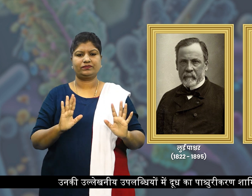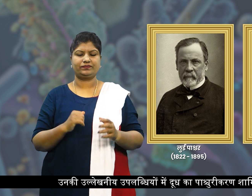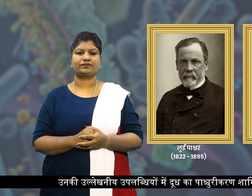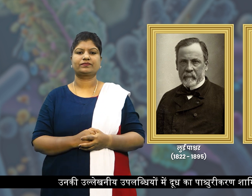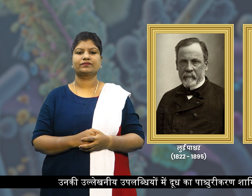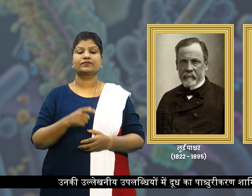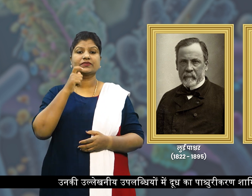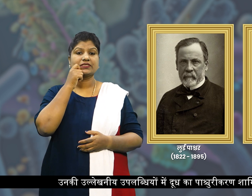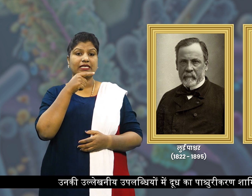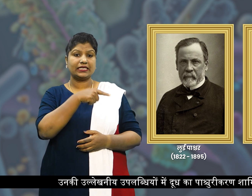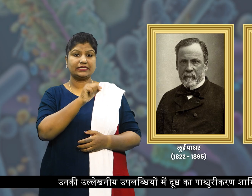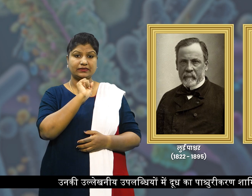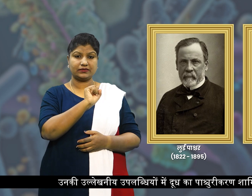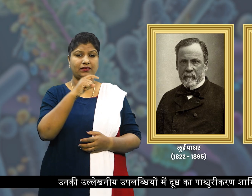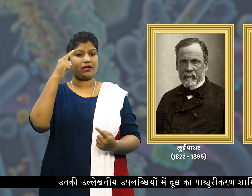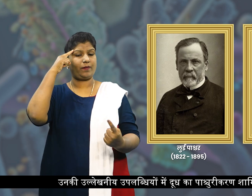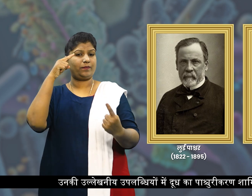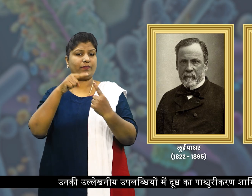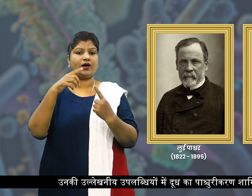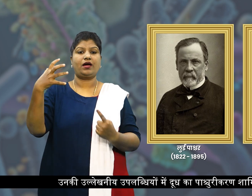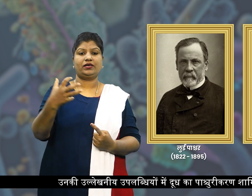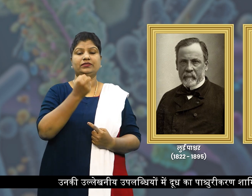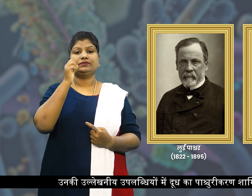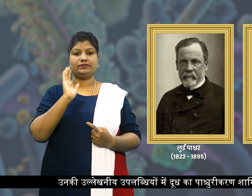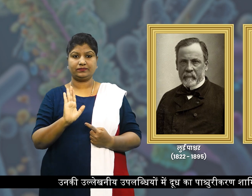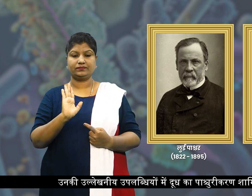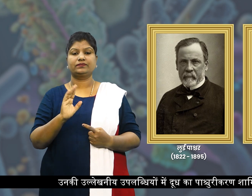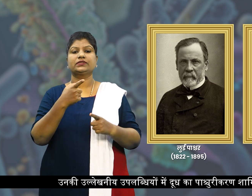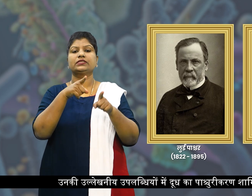उनकी उल्लेखनीय उपलब्धियों में दूध का पाश्चुरीकरण शामिल था।